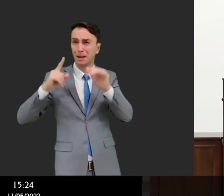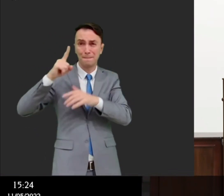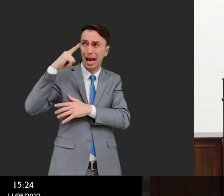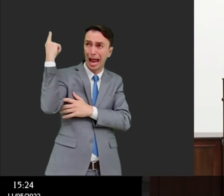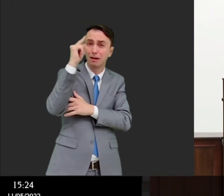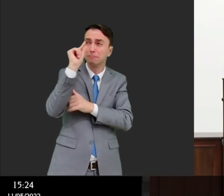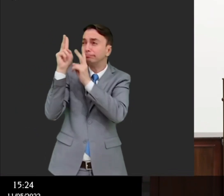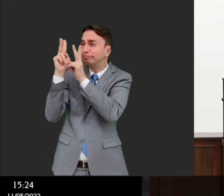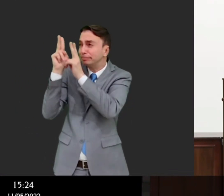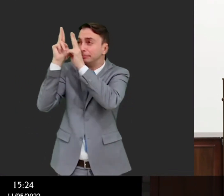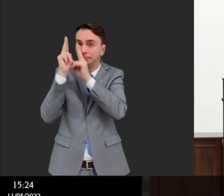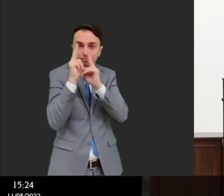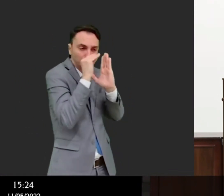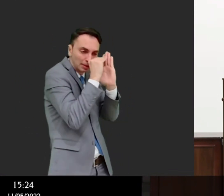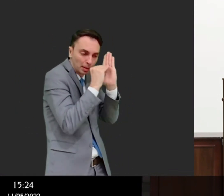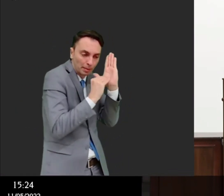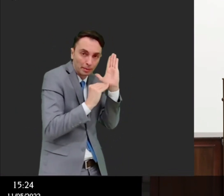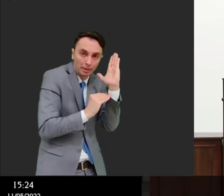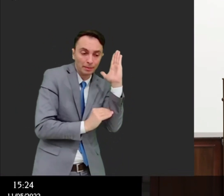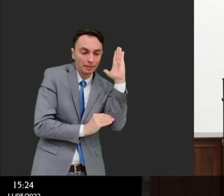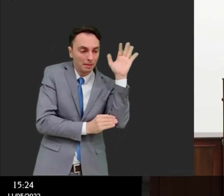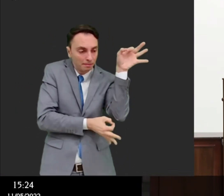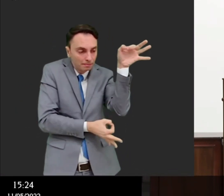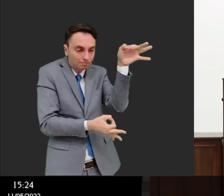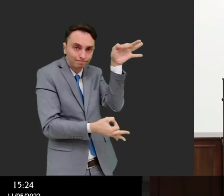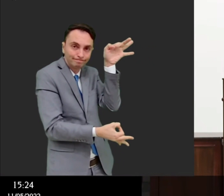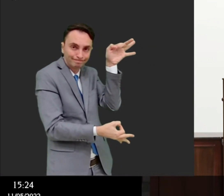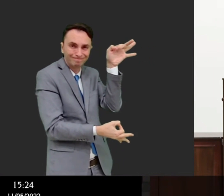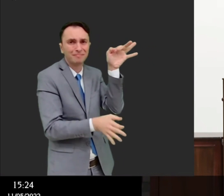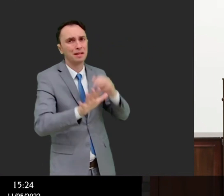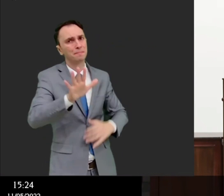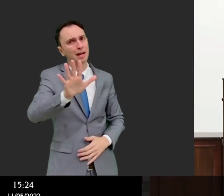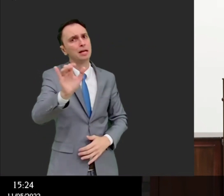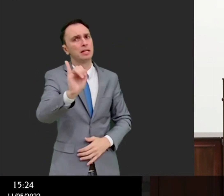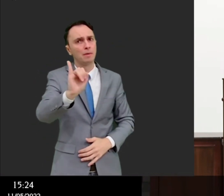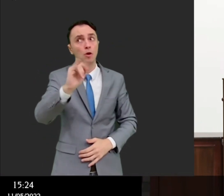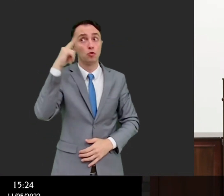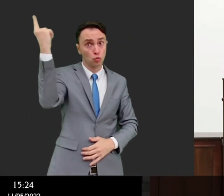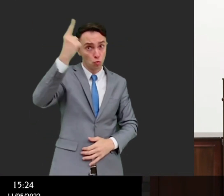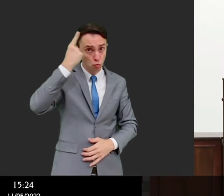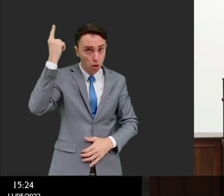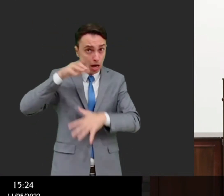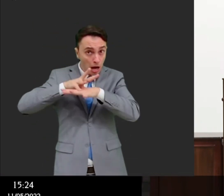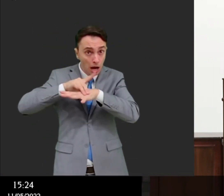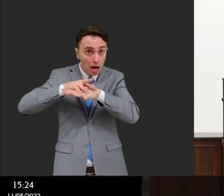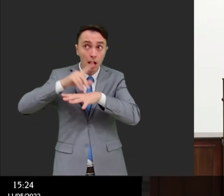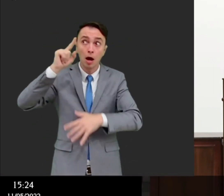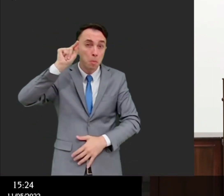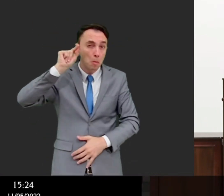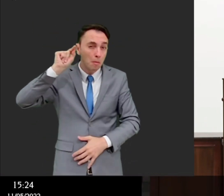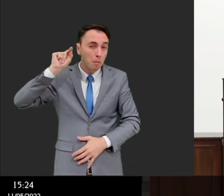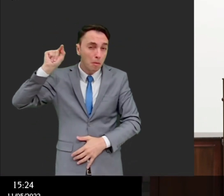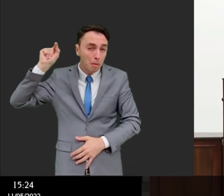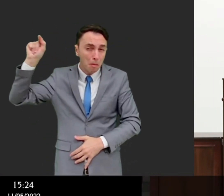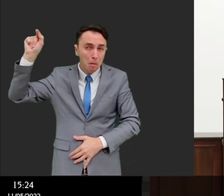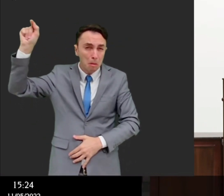a facilidade de comunicar. Mas, irmão, o tanto de gente enferma que nós temos e que por